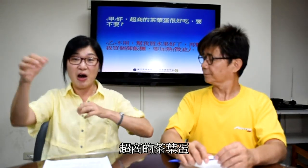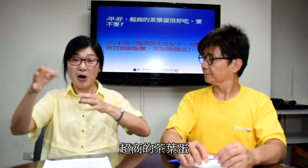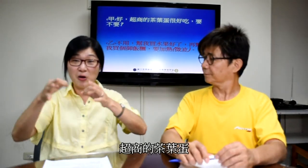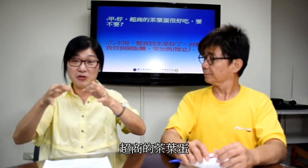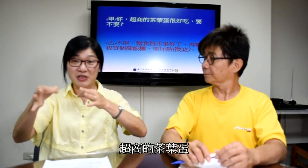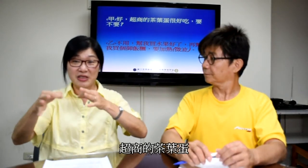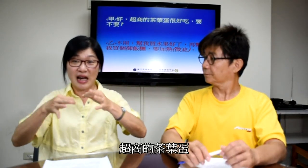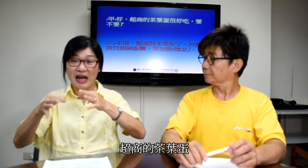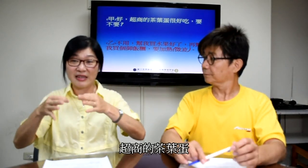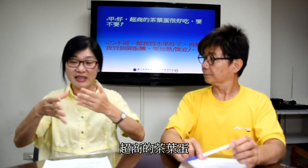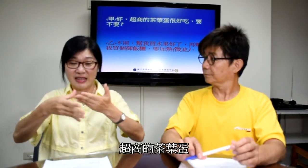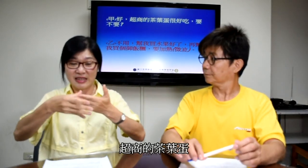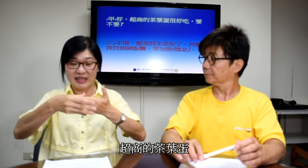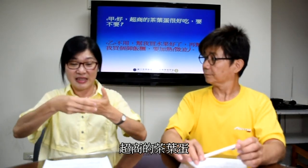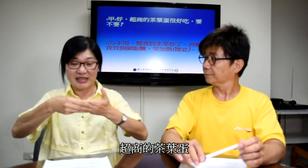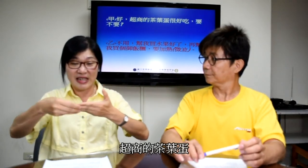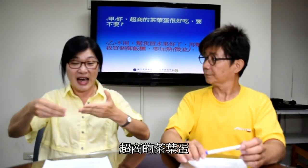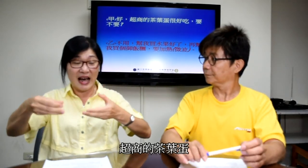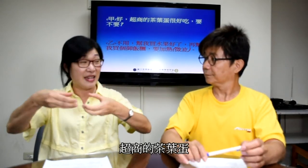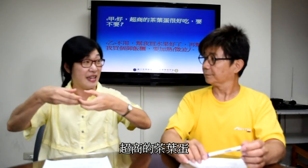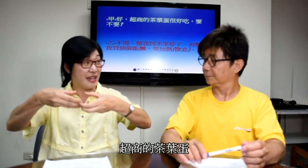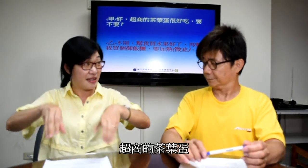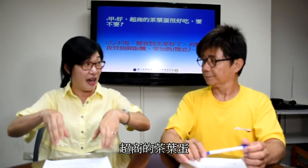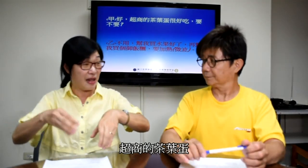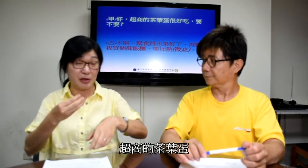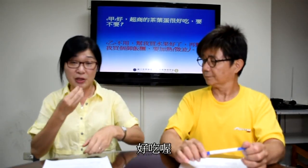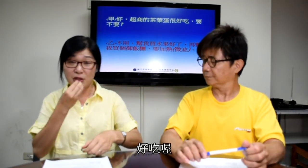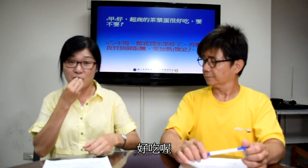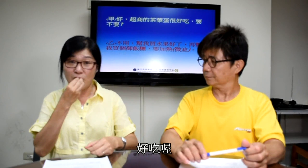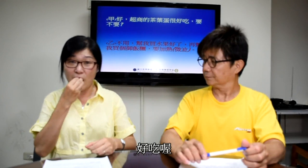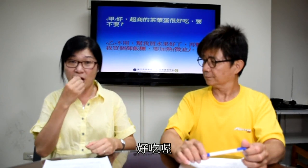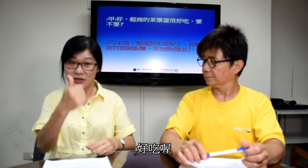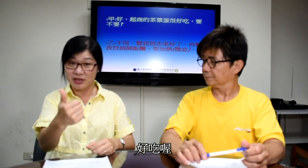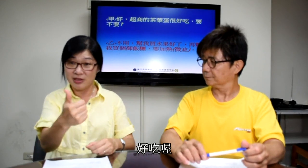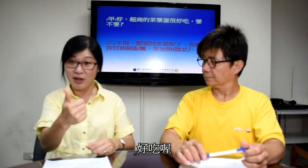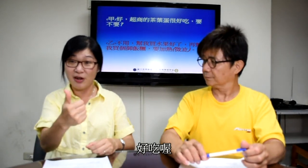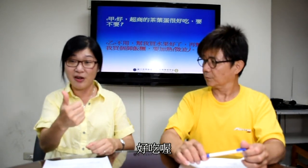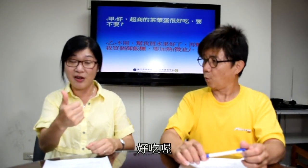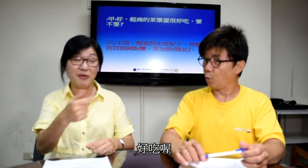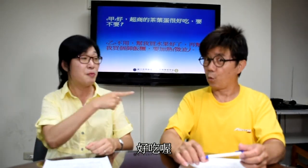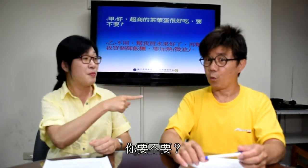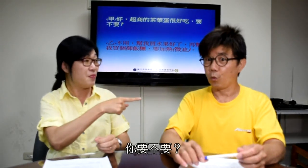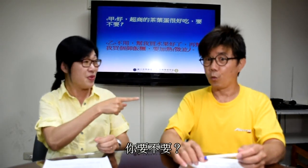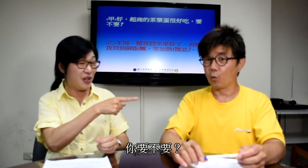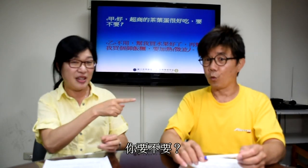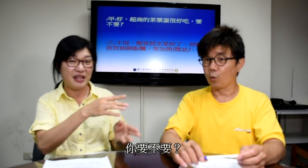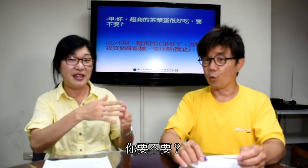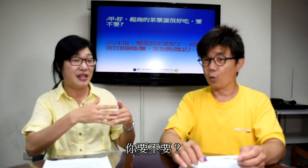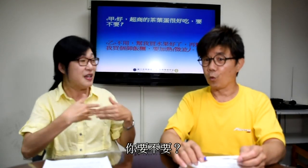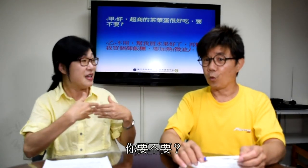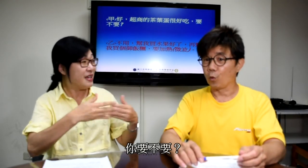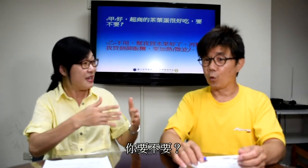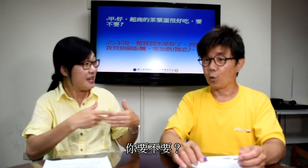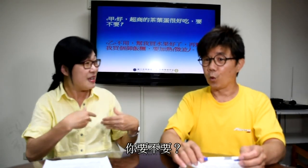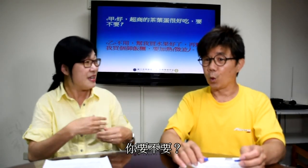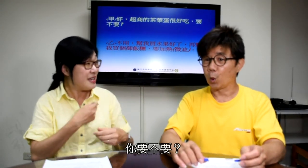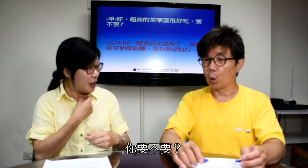超商的茶叶蛋好吃哦，你要不